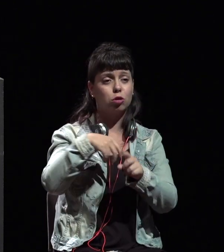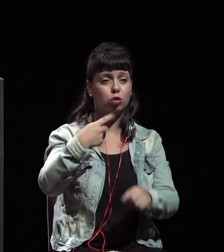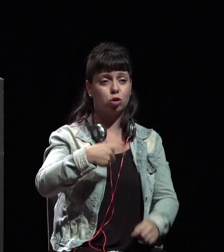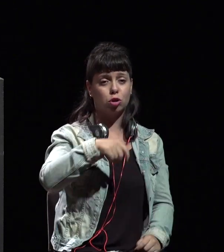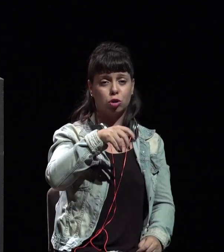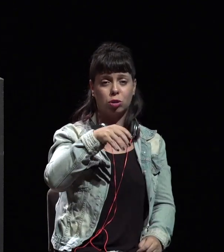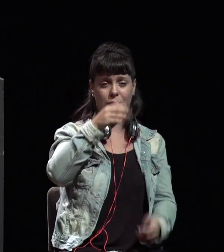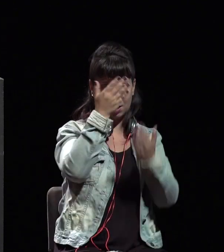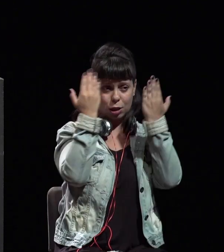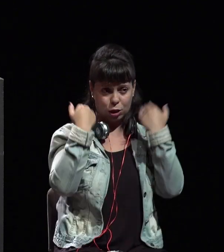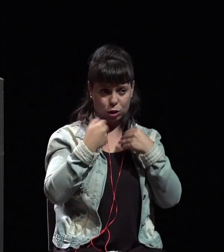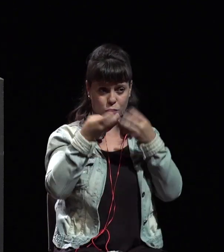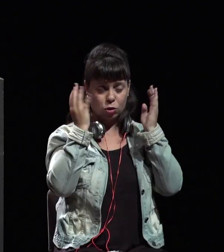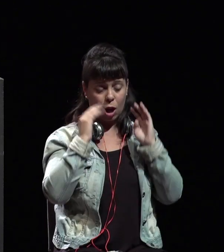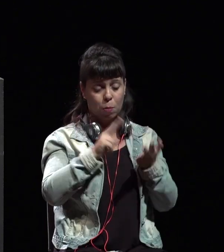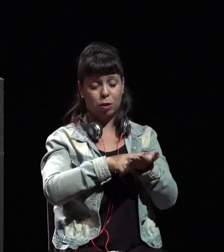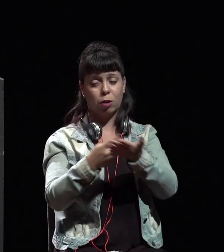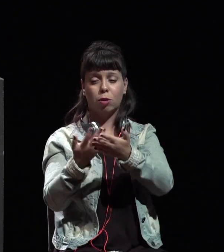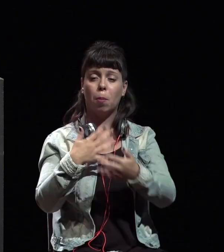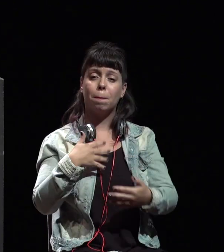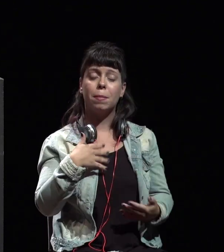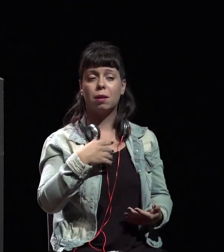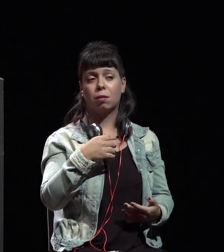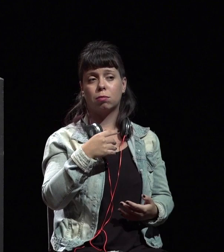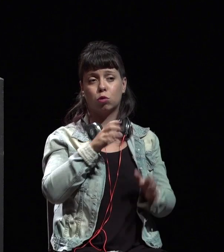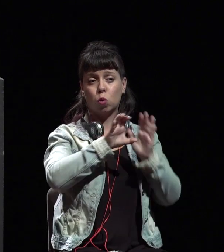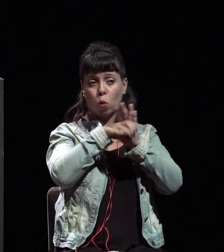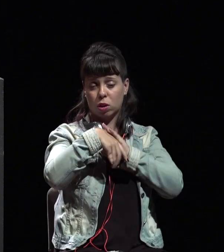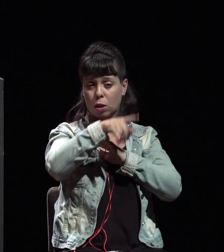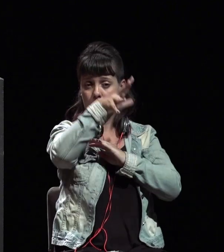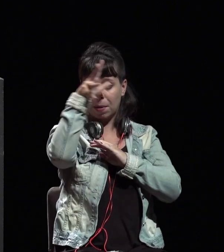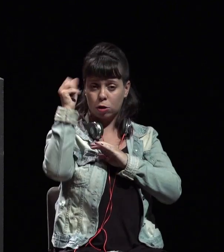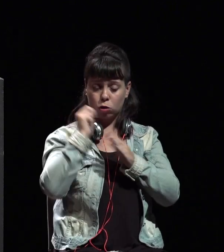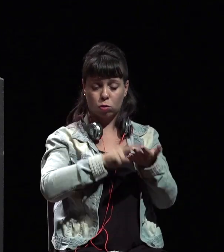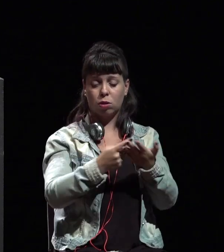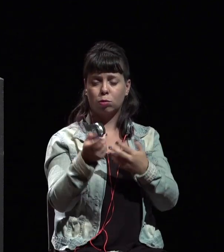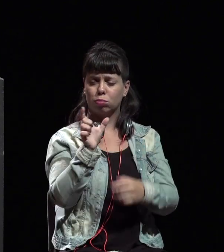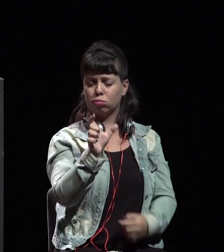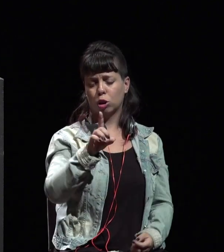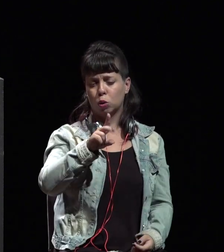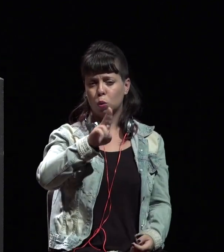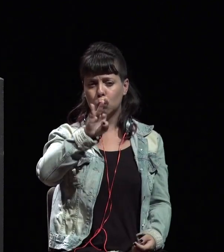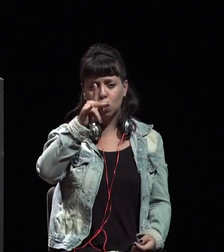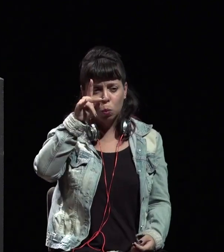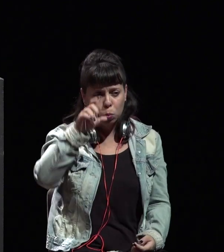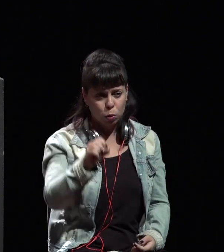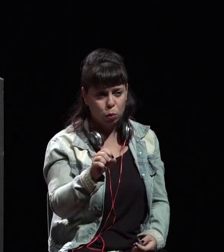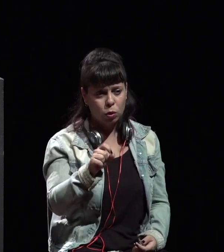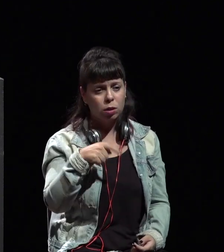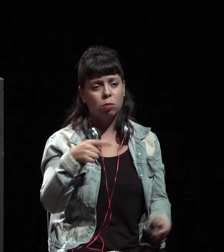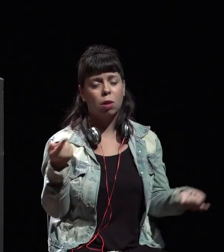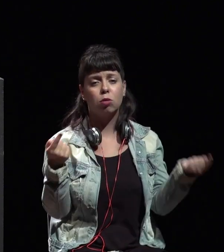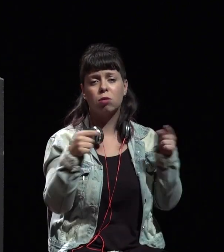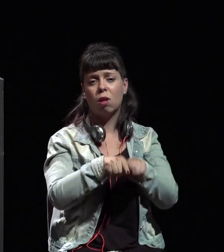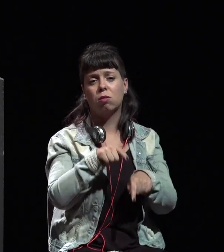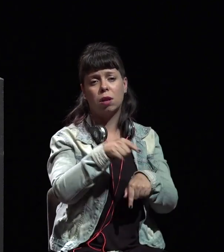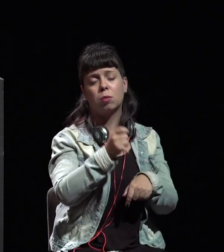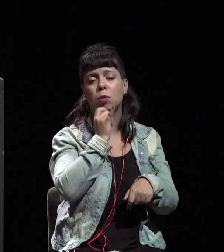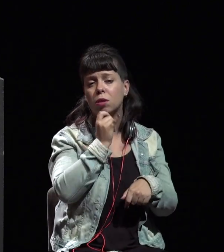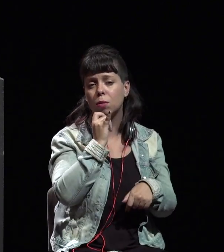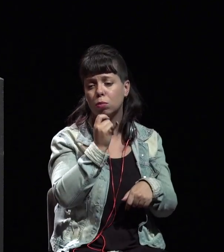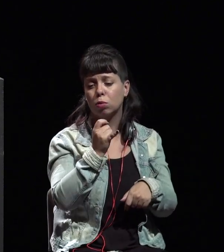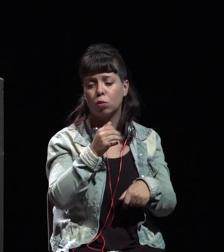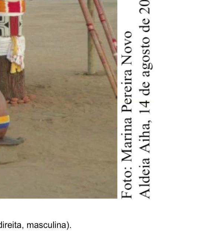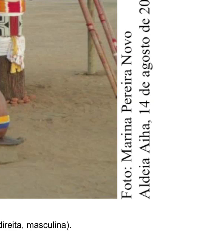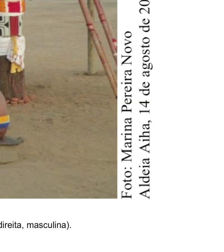tradução minha de conceitos amazônicos por duplo, né, seria então aquele diretamente associado a itens materiais como substitutos funerários, como,